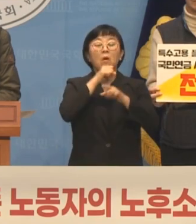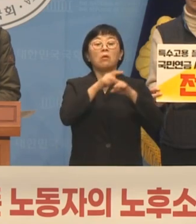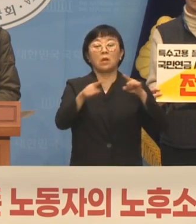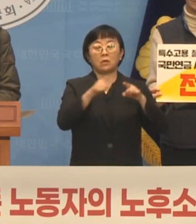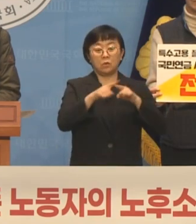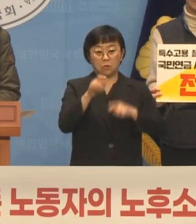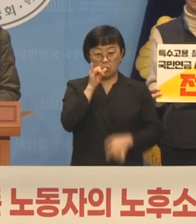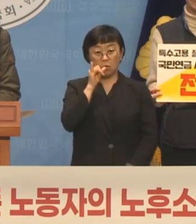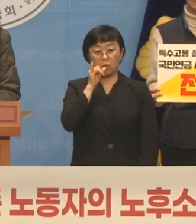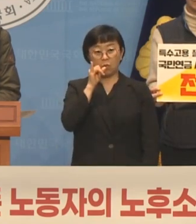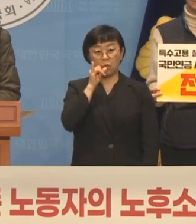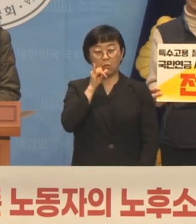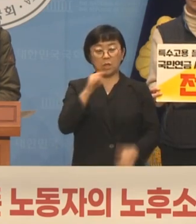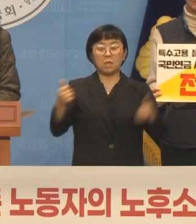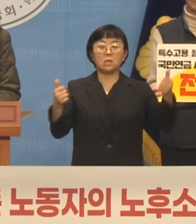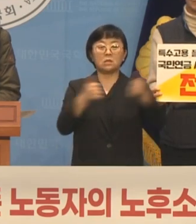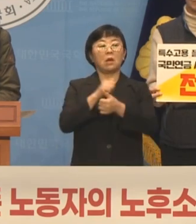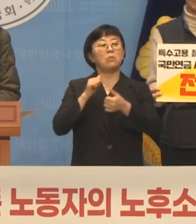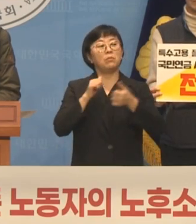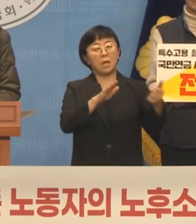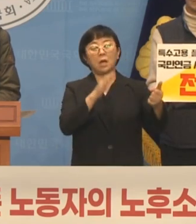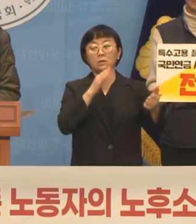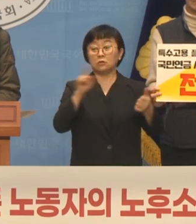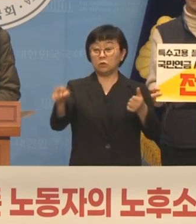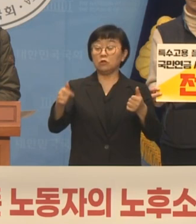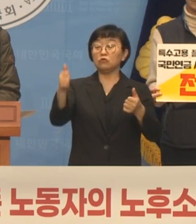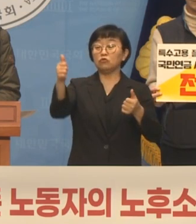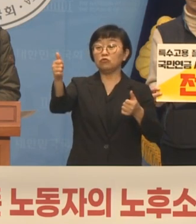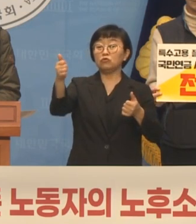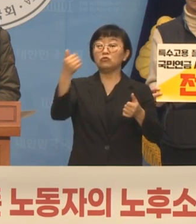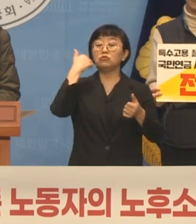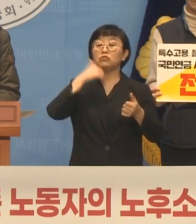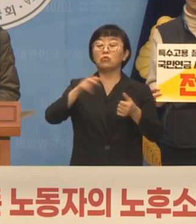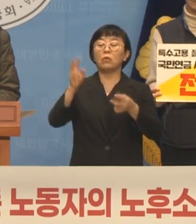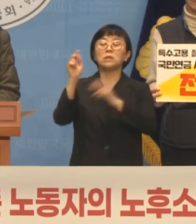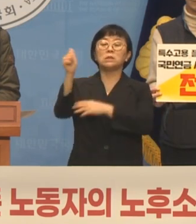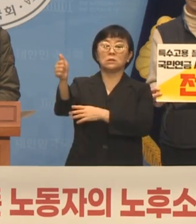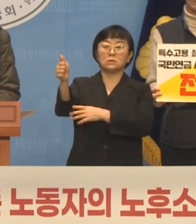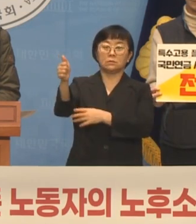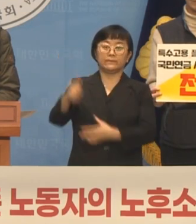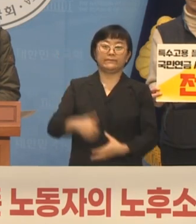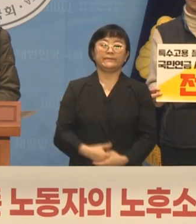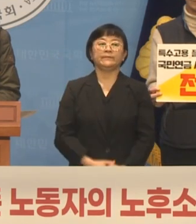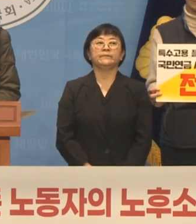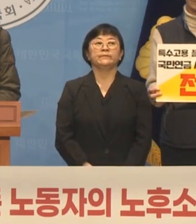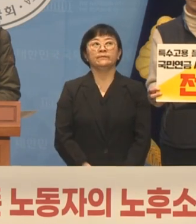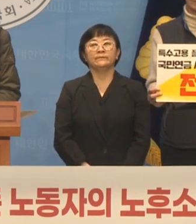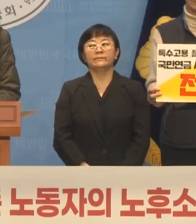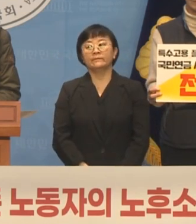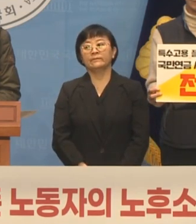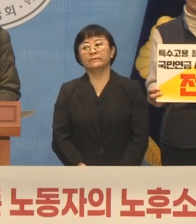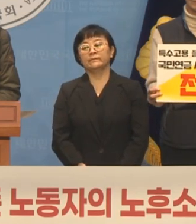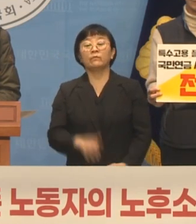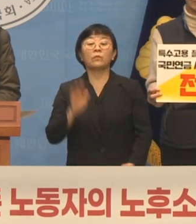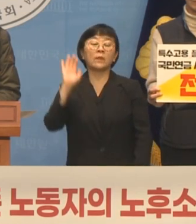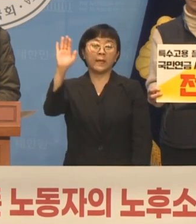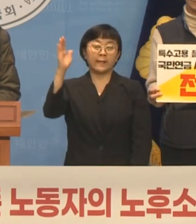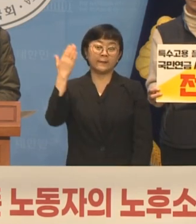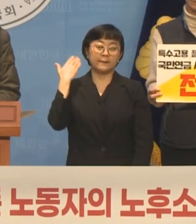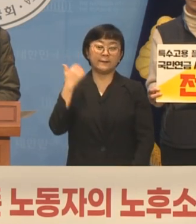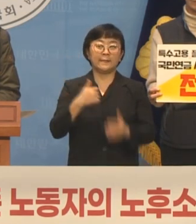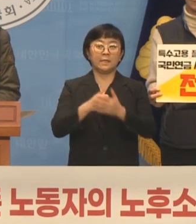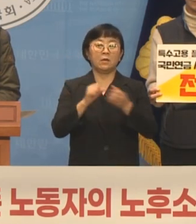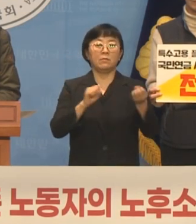하고 인사조치도 하는 주체는 바로 사측이기 때문입니다. 최근에는